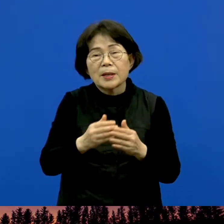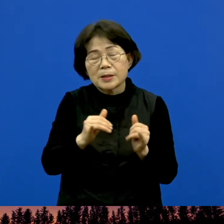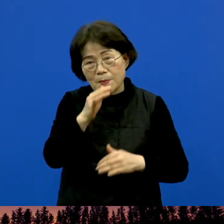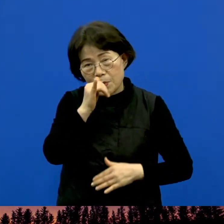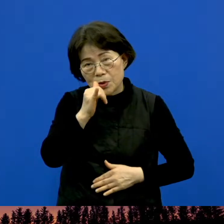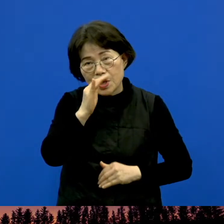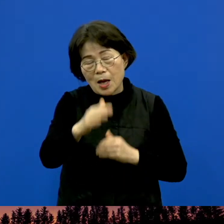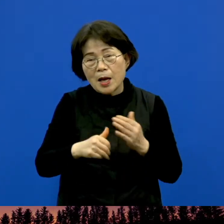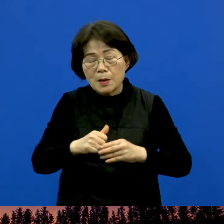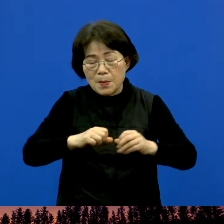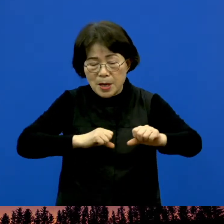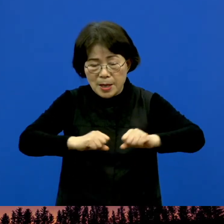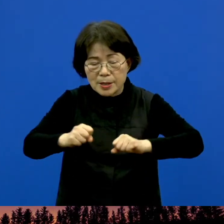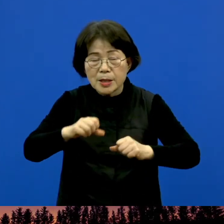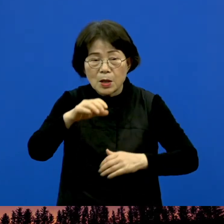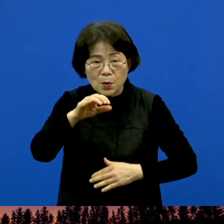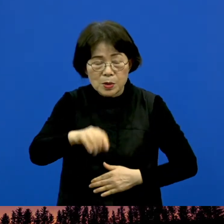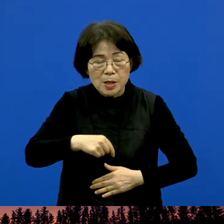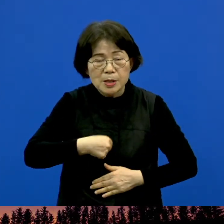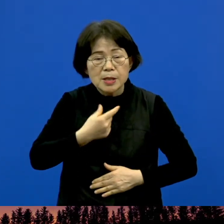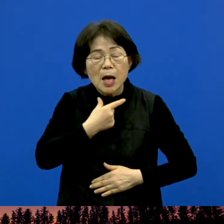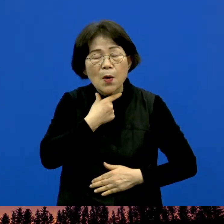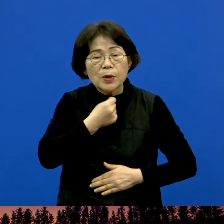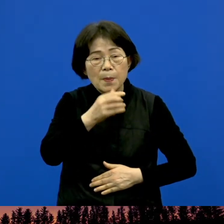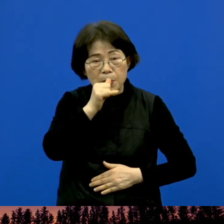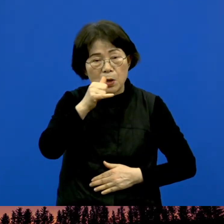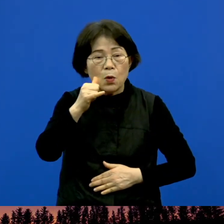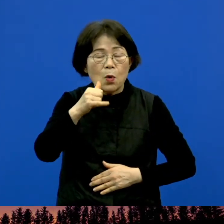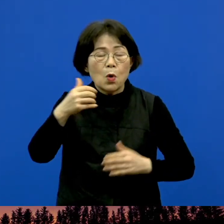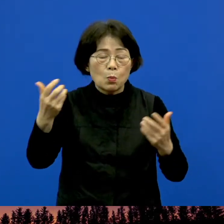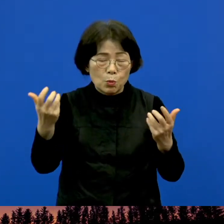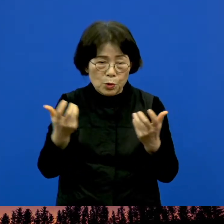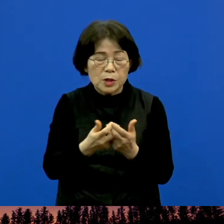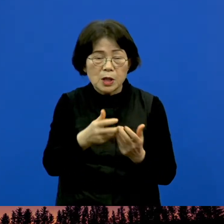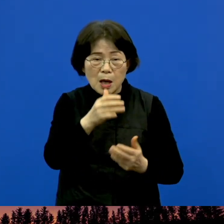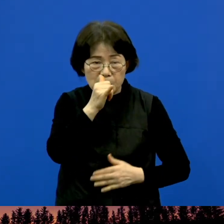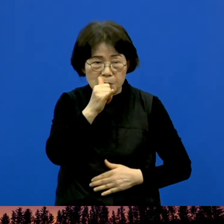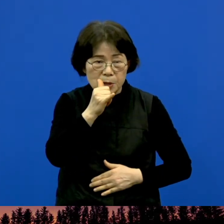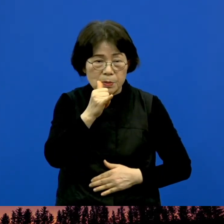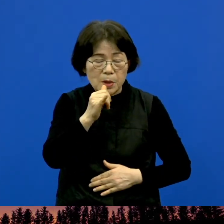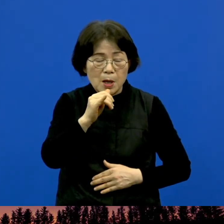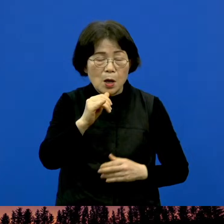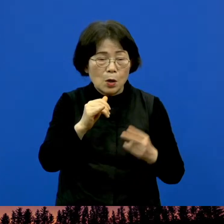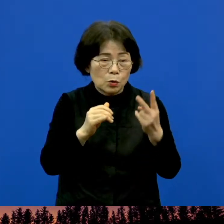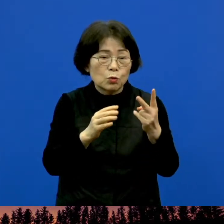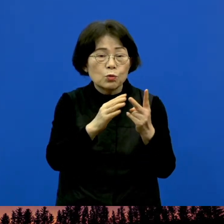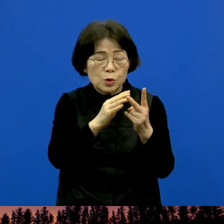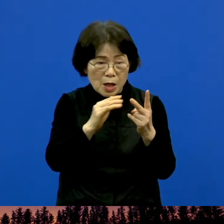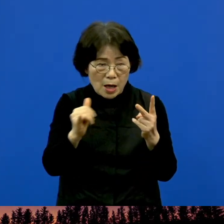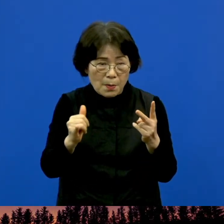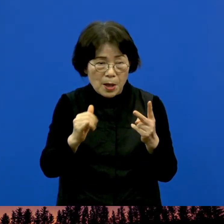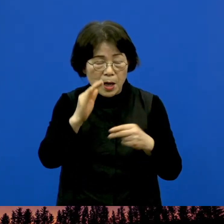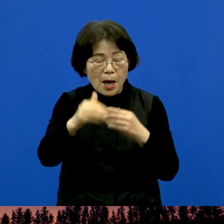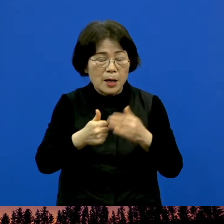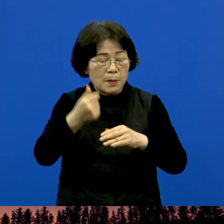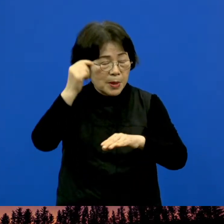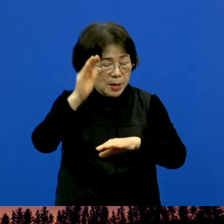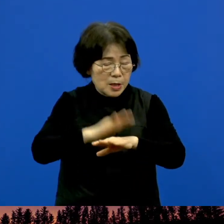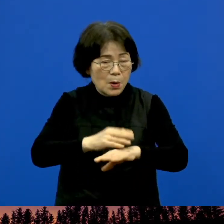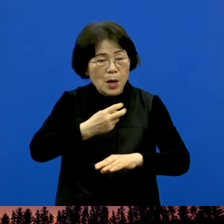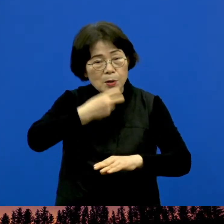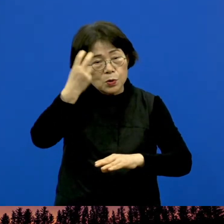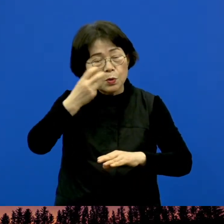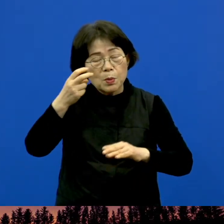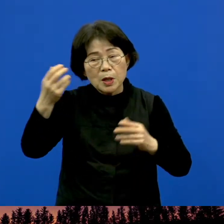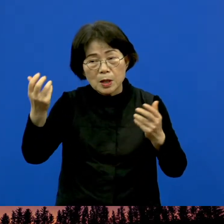하나님이 역사하시는 곳에는 자원함이 있고 풍성함이 있다는 것. 그리고 부살렐과 오홀리압에게는 하나님의 지혜와 총명이